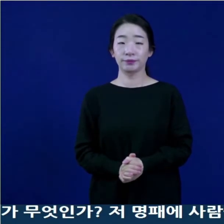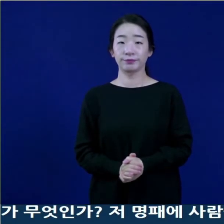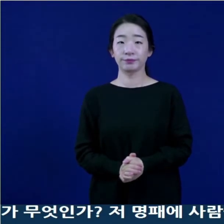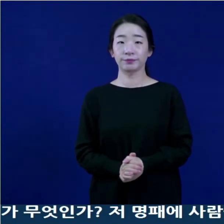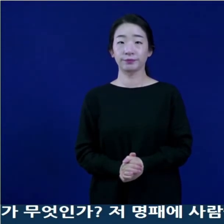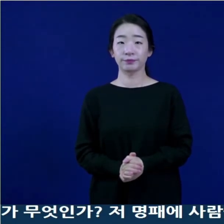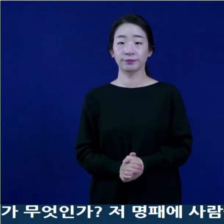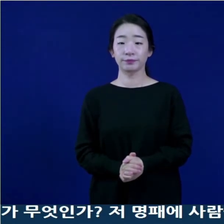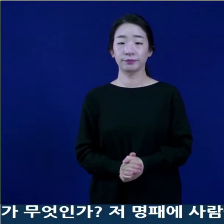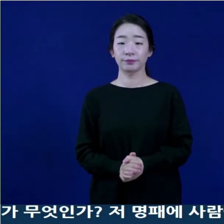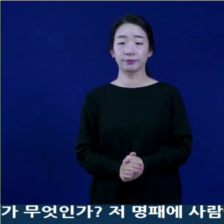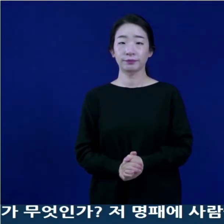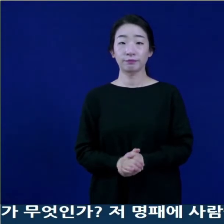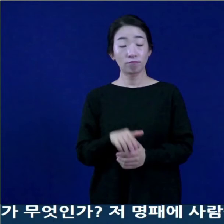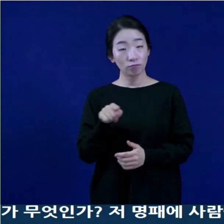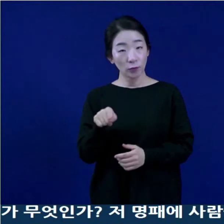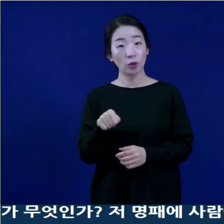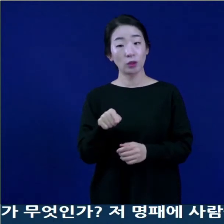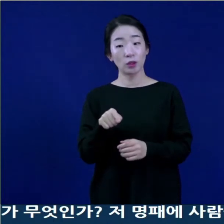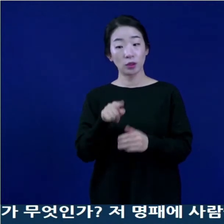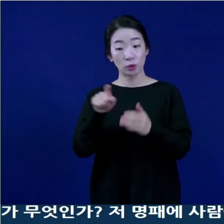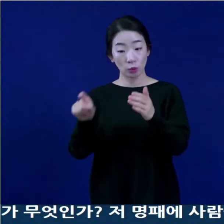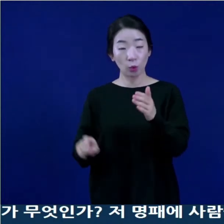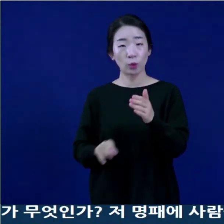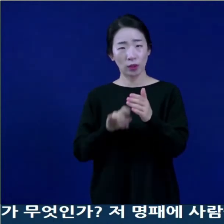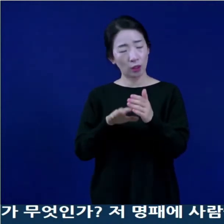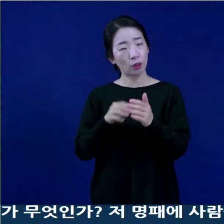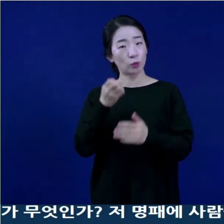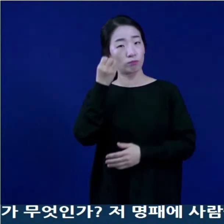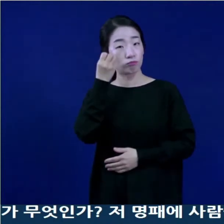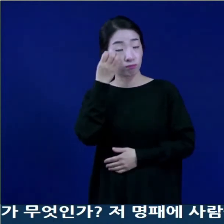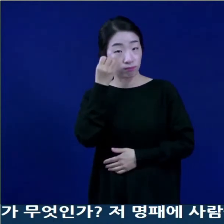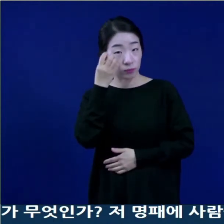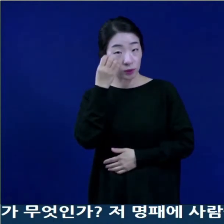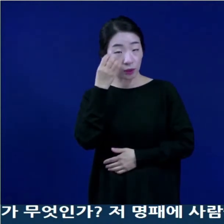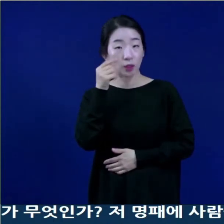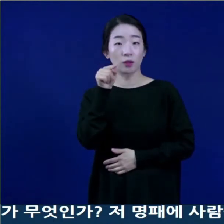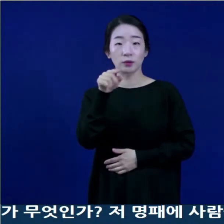여기에 아이러니가 발생한 거죠. 사실은